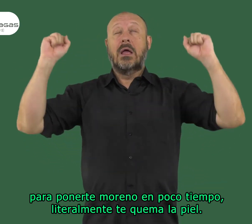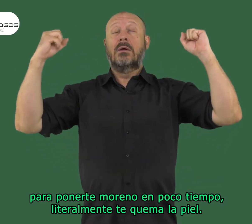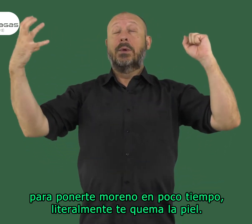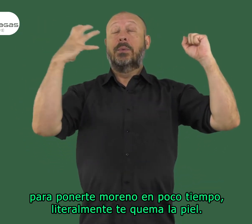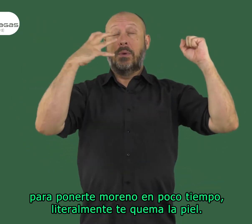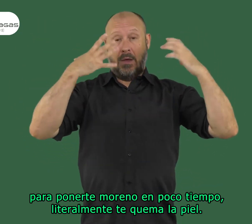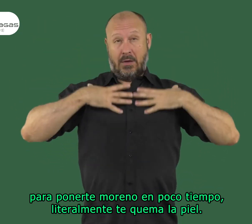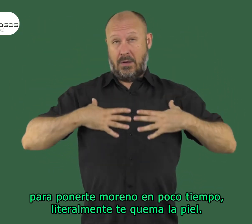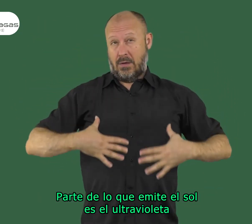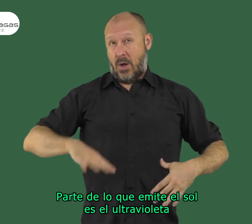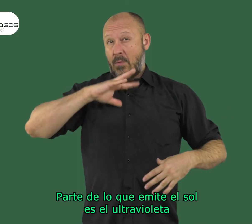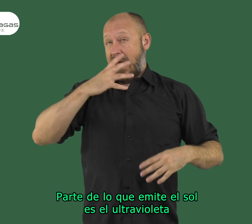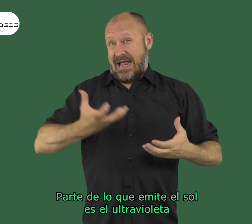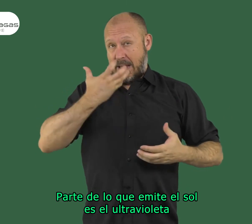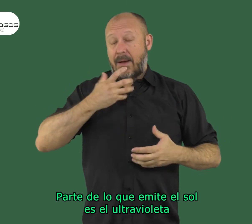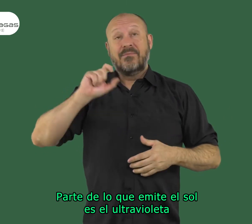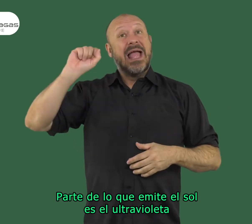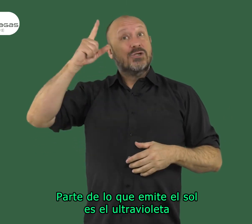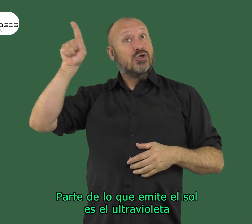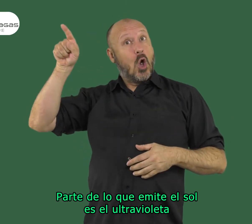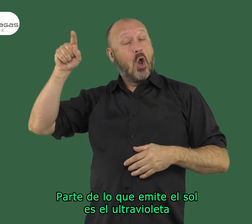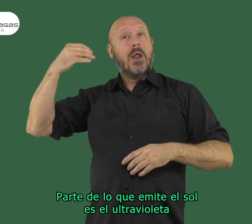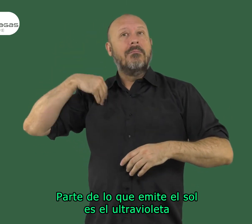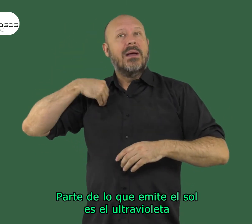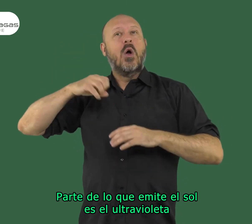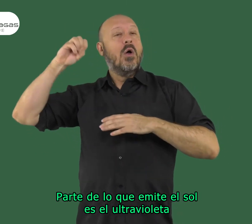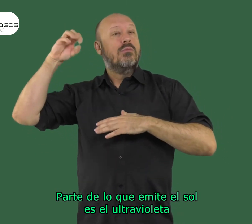porque literalmente te quema la piel. El sol emite